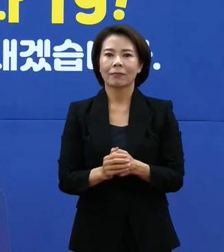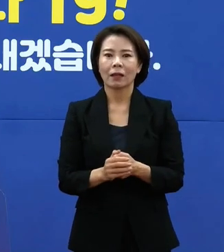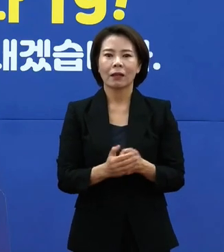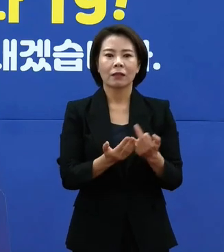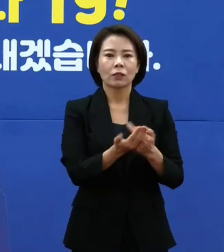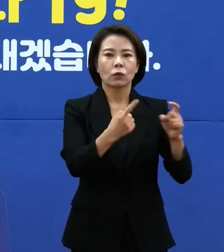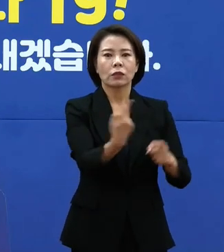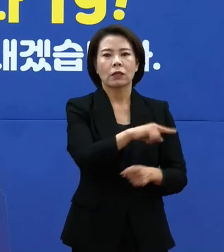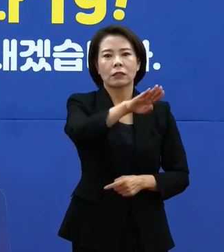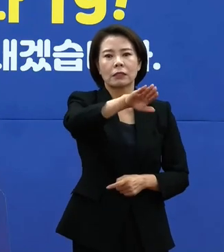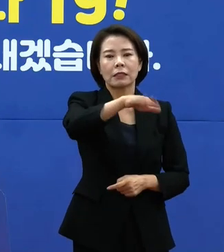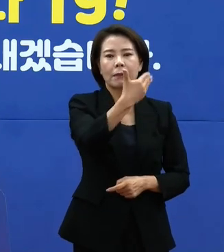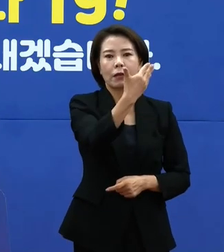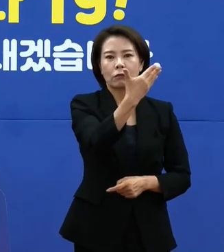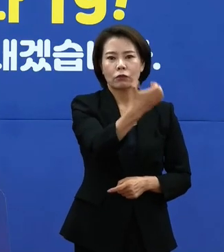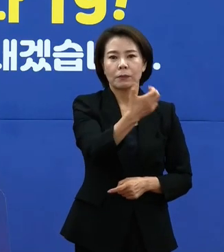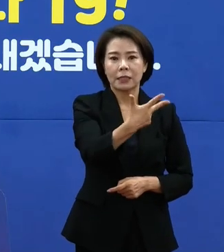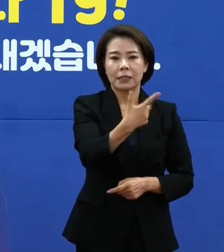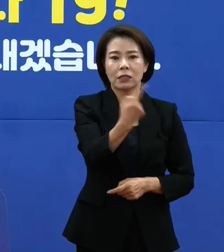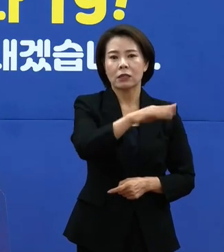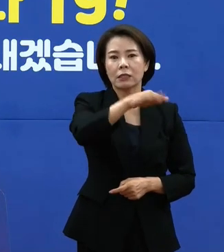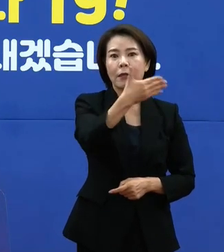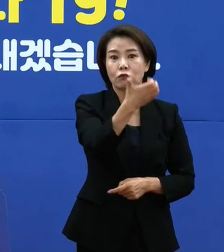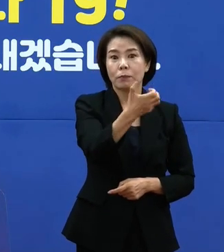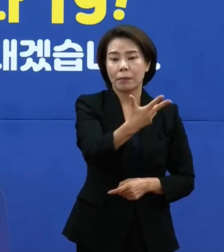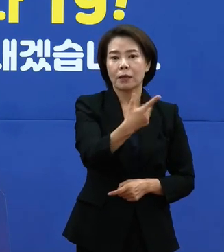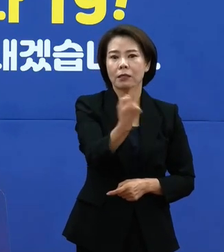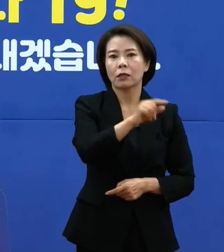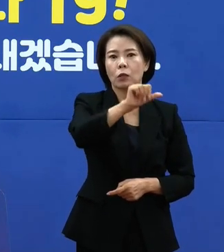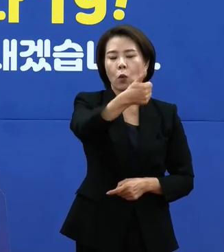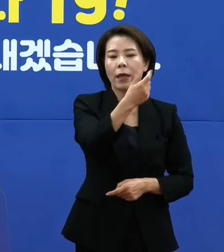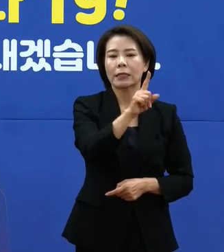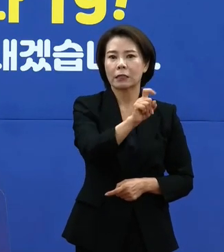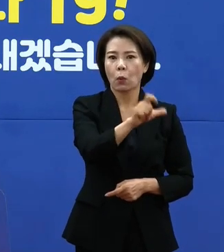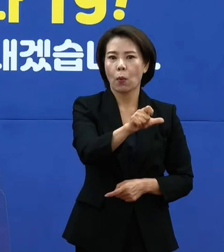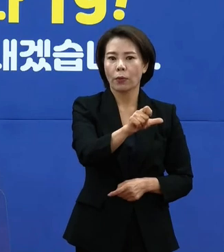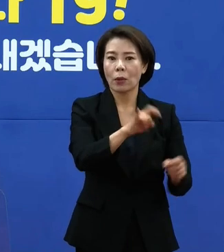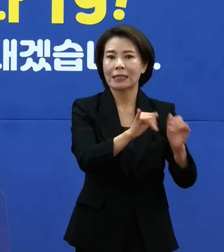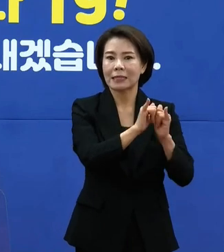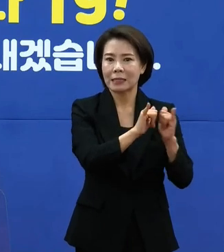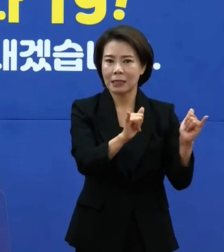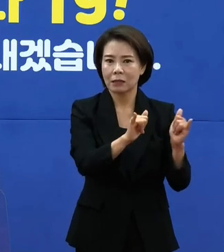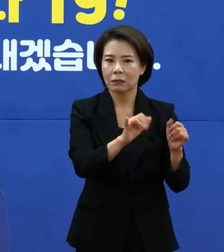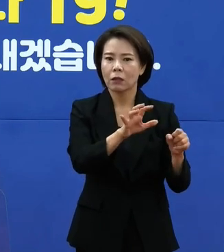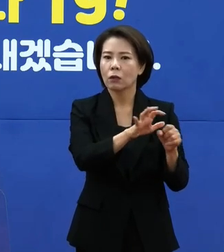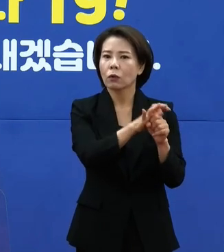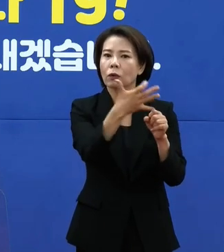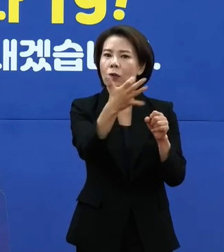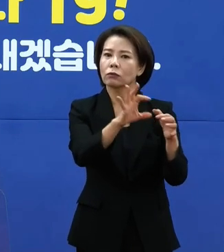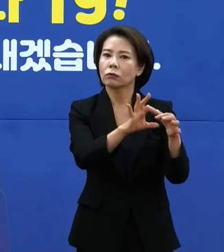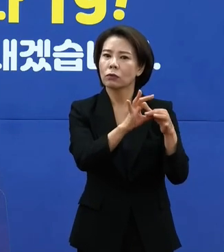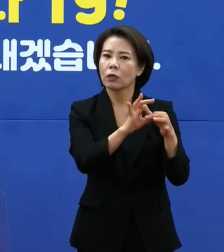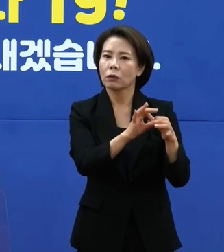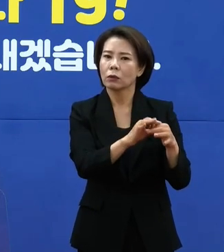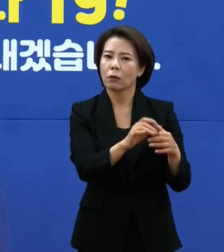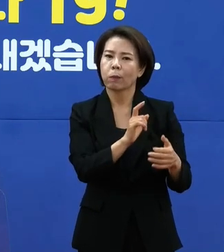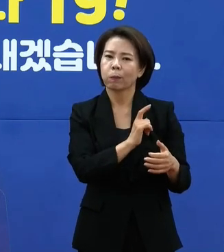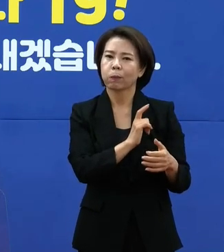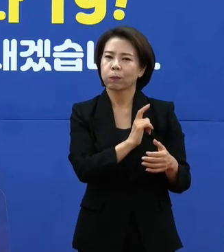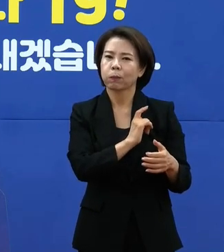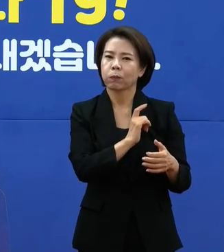제주 1497, 1498, 1515번 확진자는 코로나19 관련 유증상이